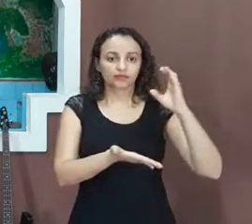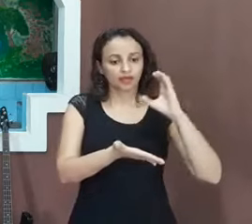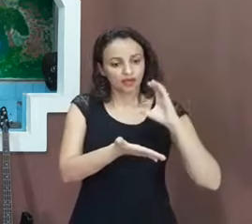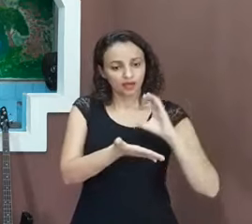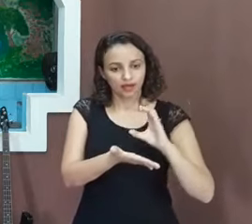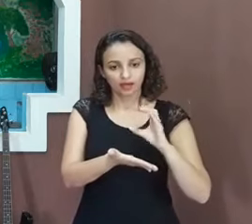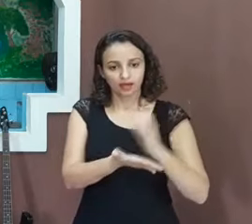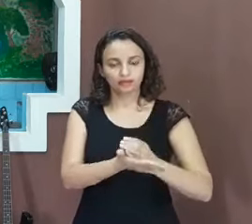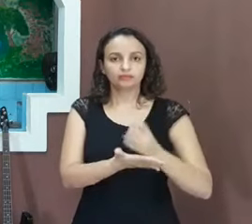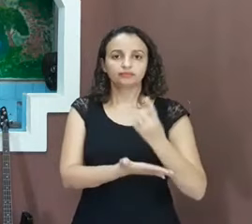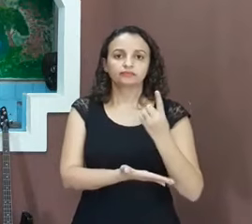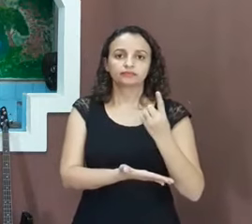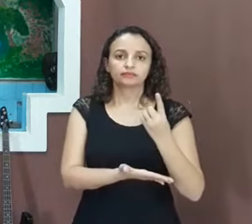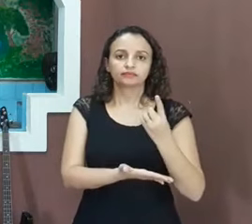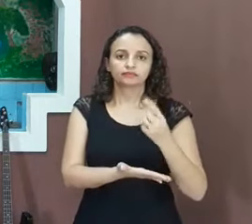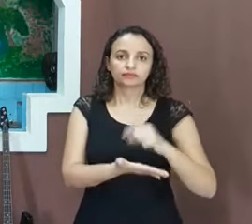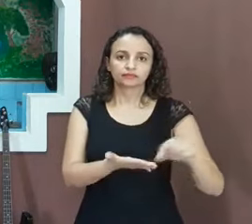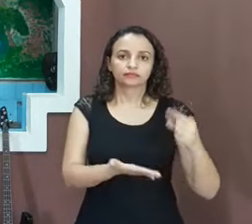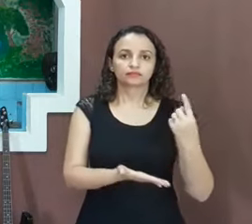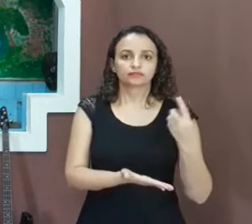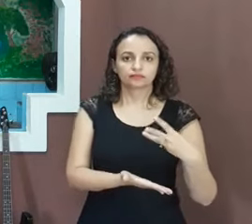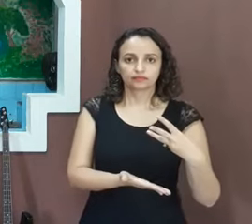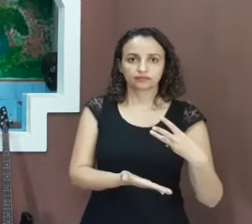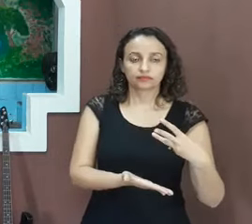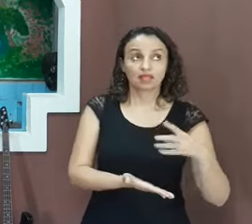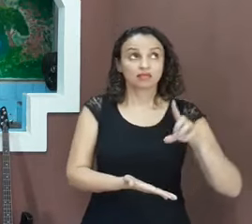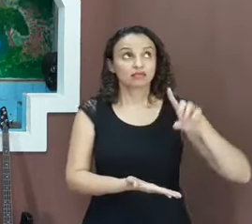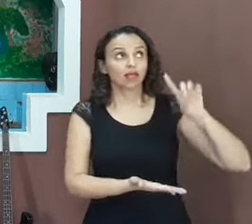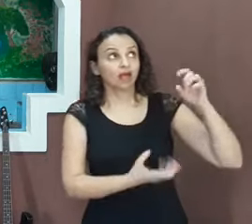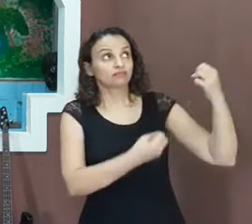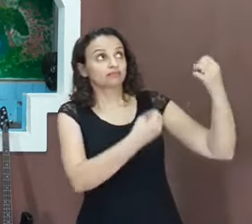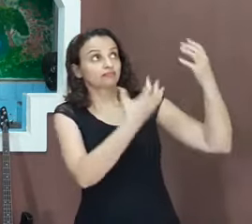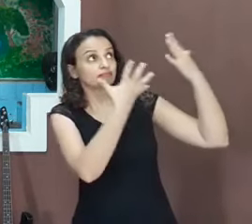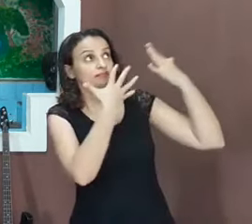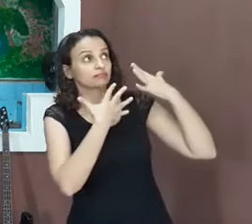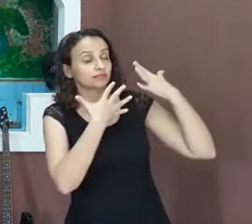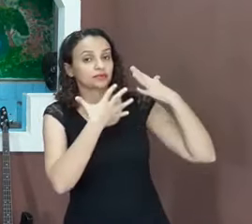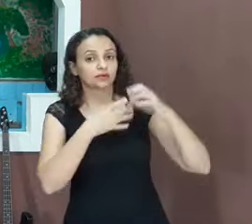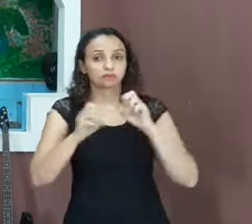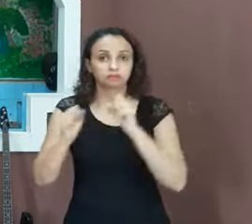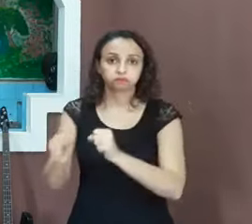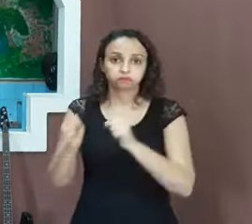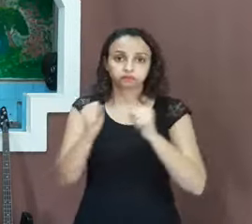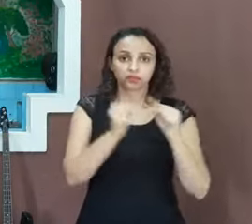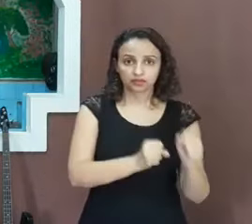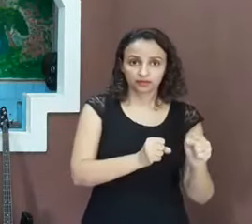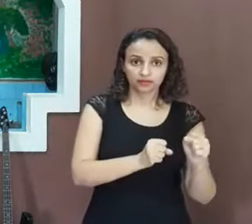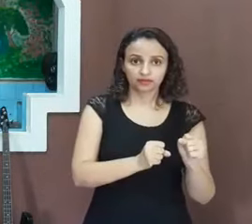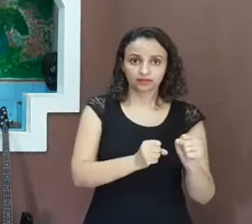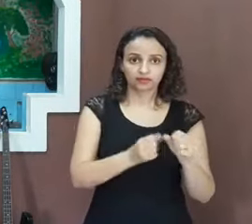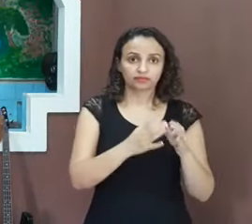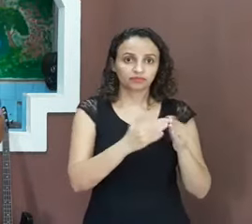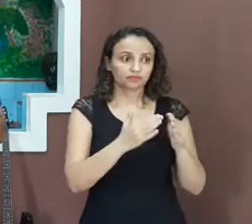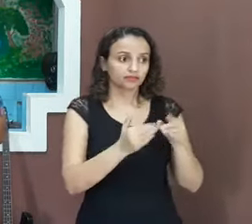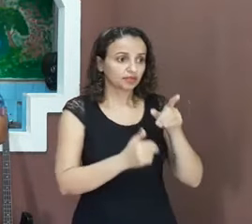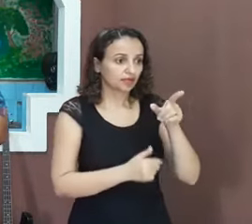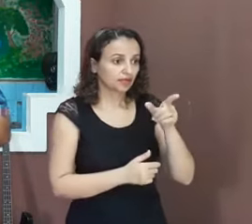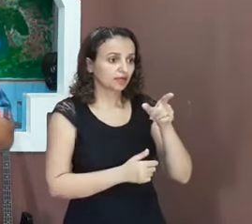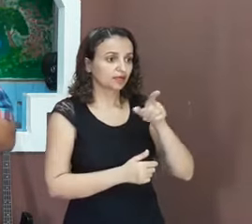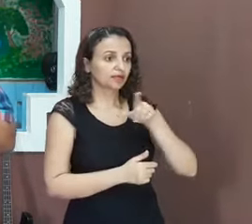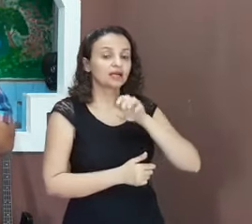Deus possa nos abençoar poderosamente. Poderia pedir a irmã Elaine para vir aqui à frente e terminar com